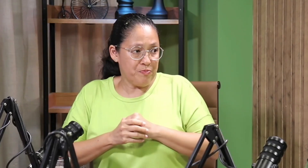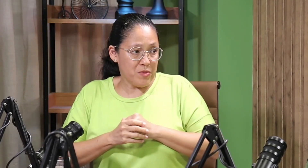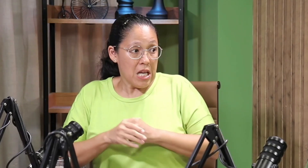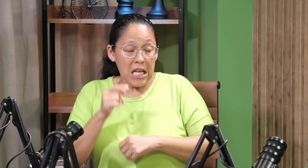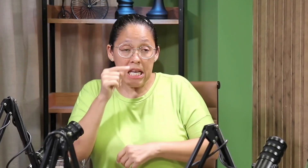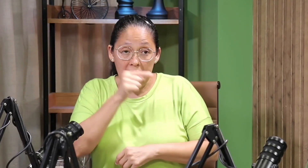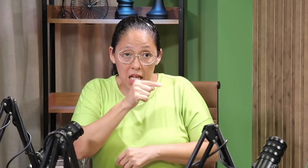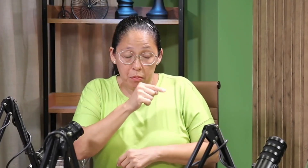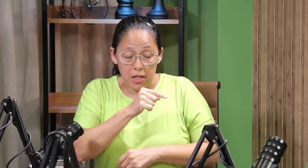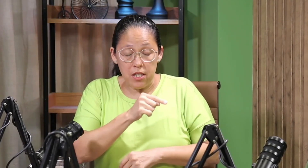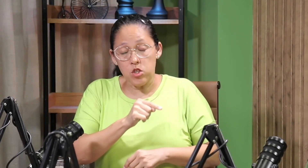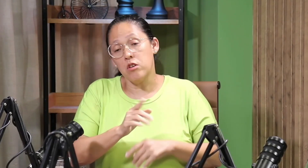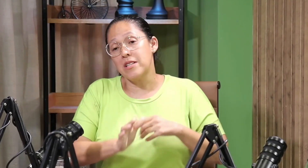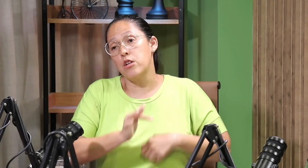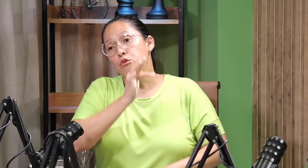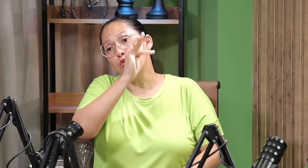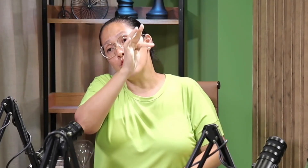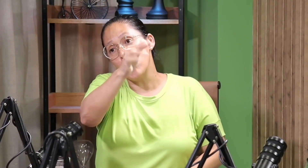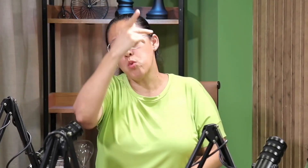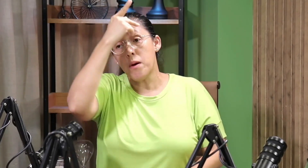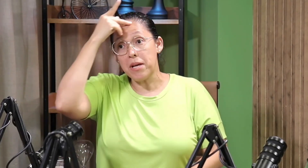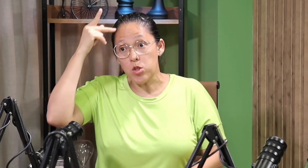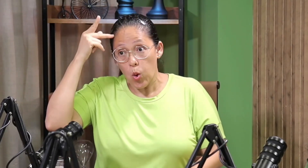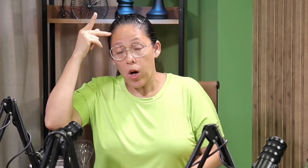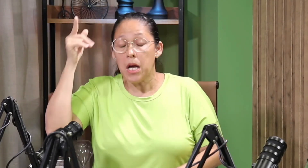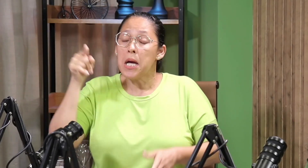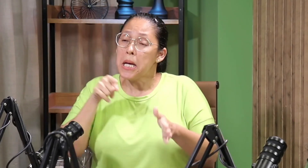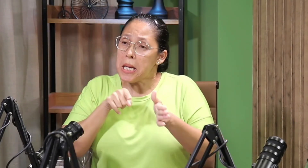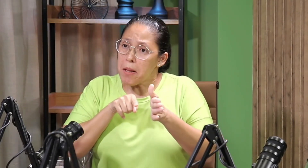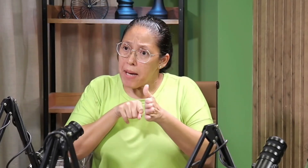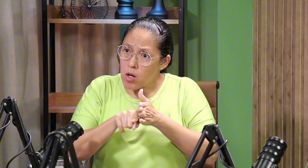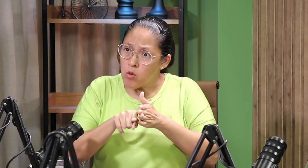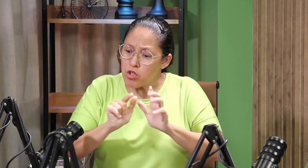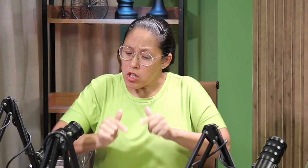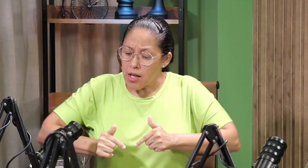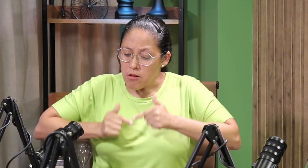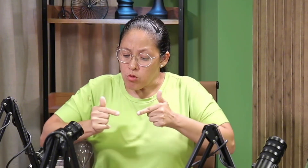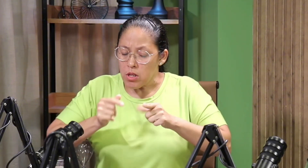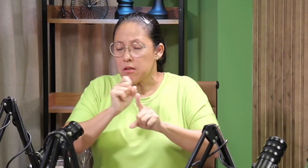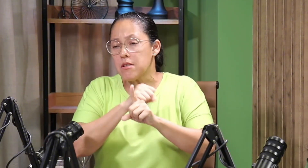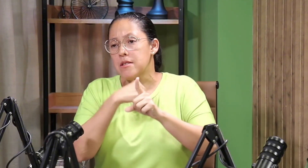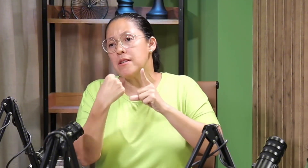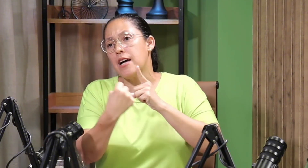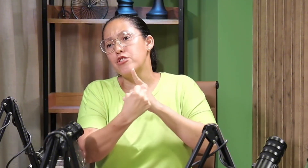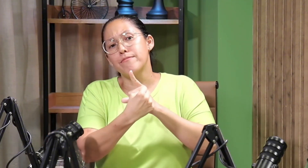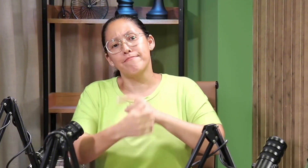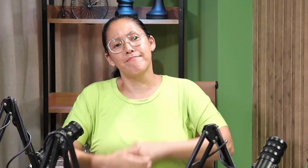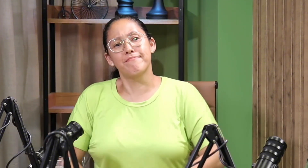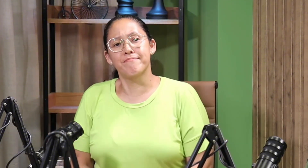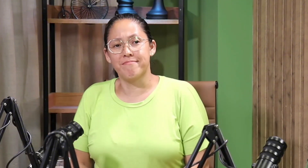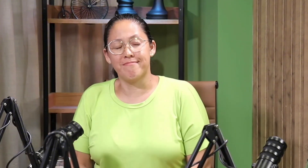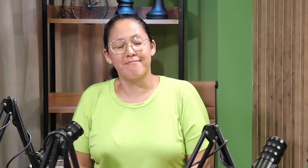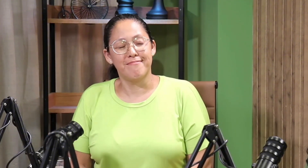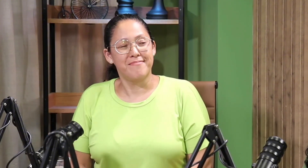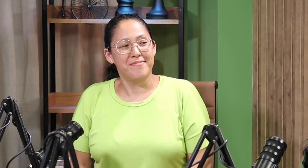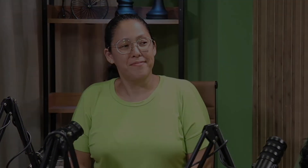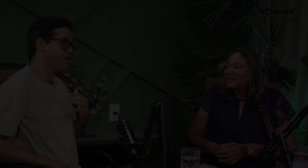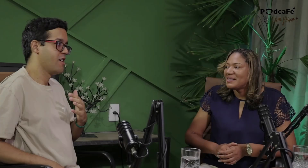conhecimento e que ele possa se tornar, no futuro, uma pessoa que pergunte, que atue na sociedade.